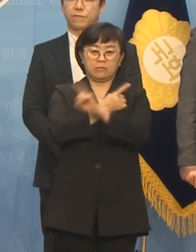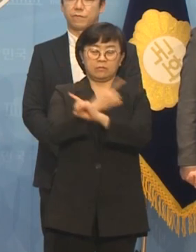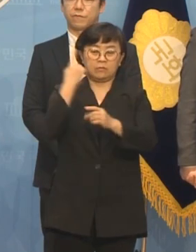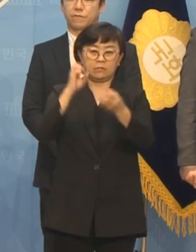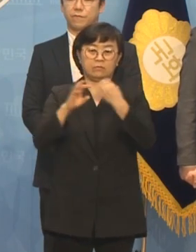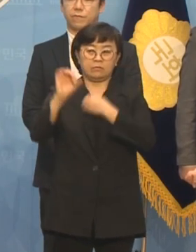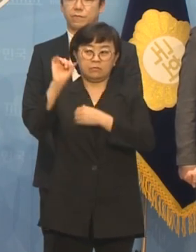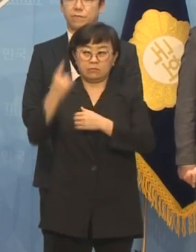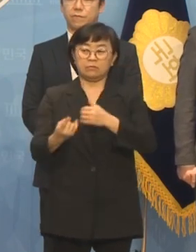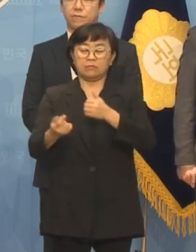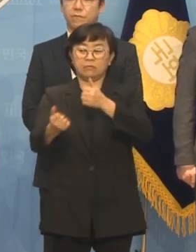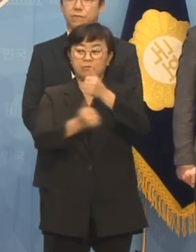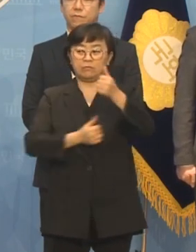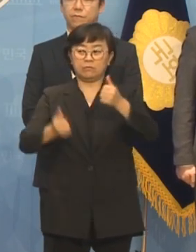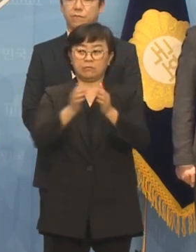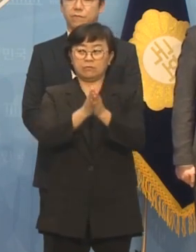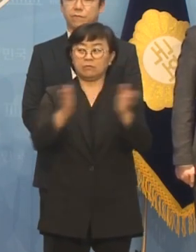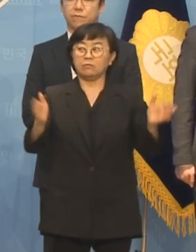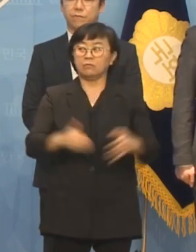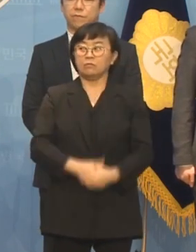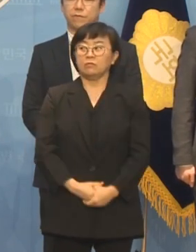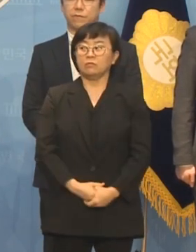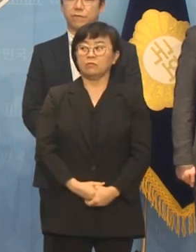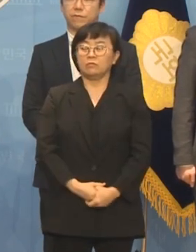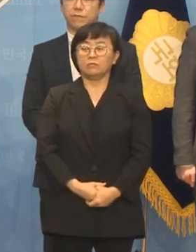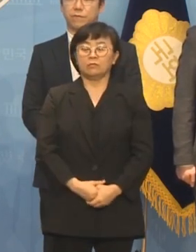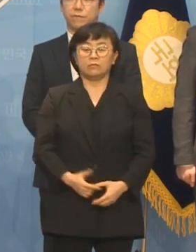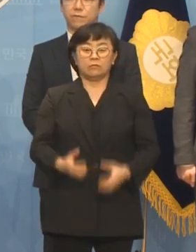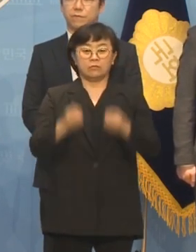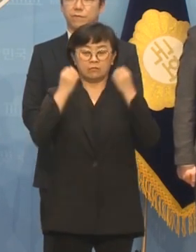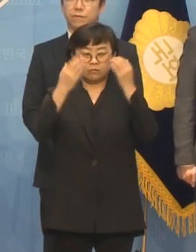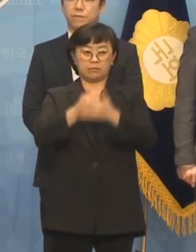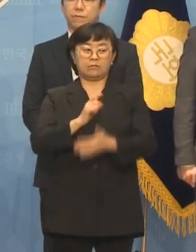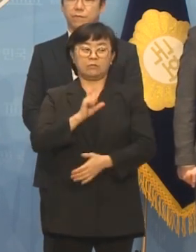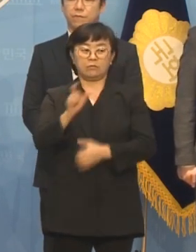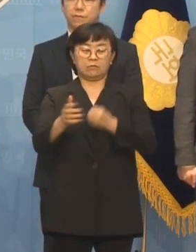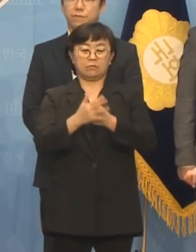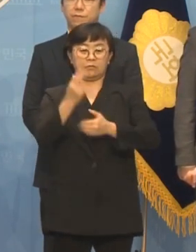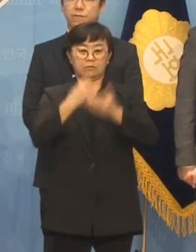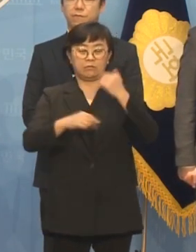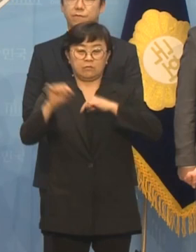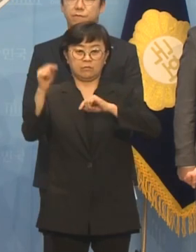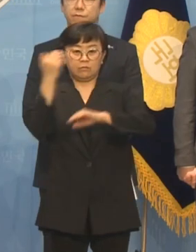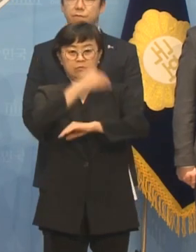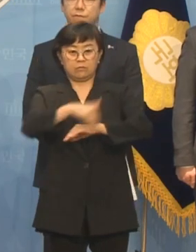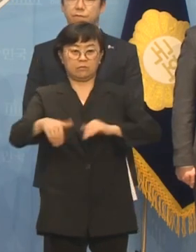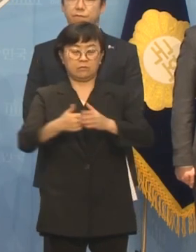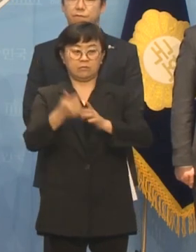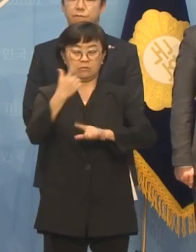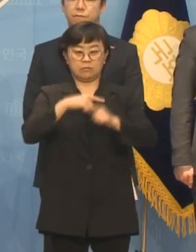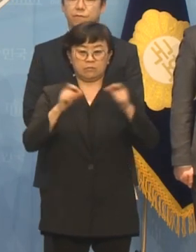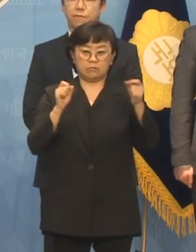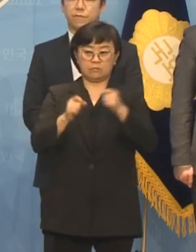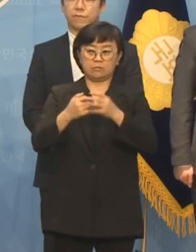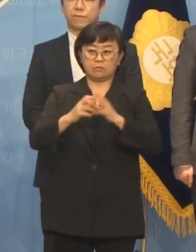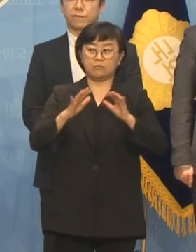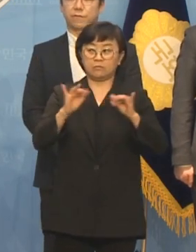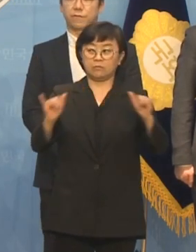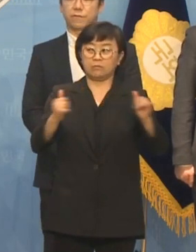국가혁신자문위원회를 먼저 출발시켰듯이 곧 새로운 이름표와 비전과 정책으로 더 가까이 국민